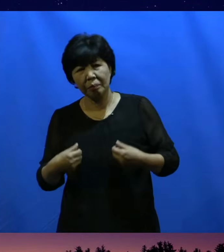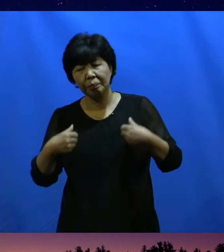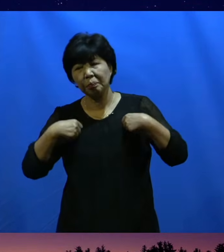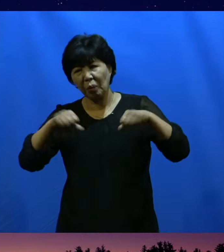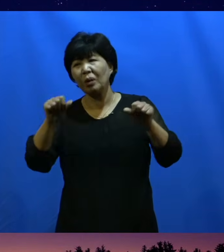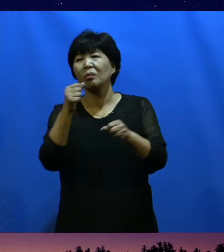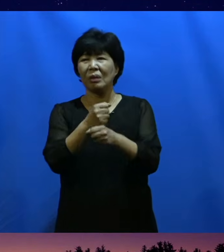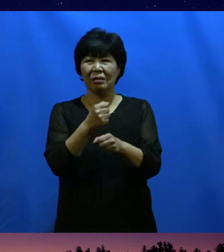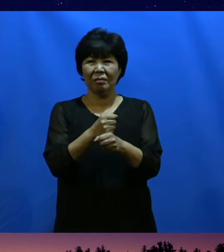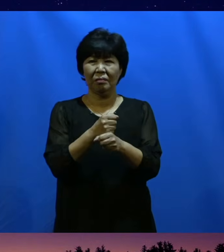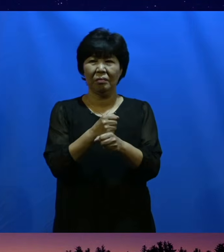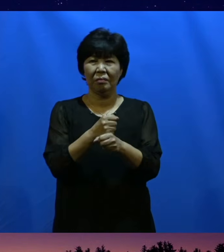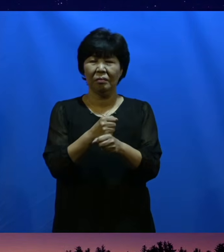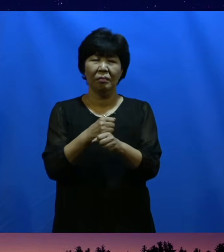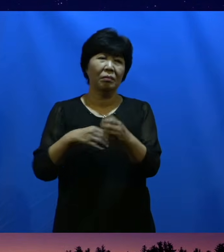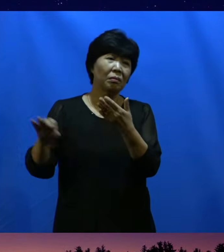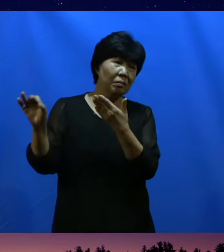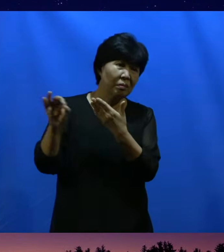그러면 여러분,